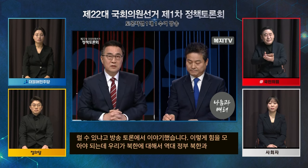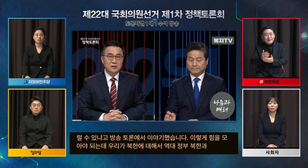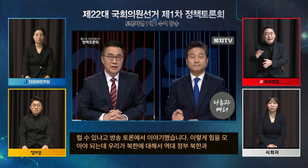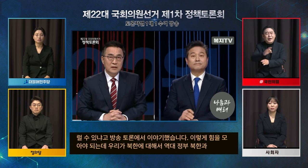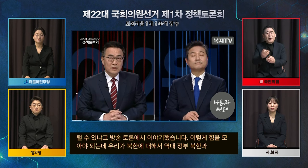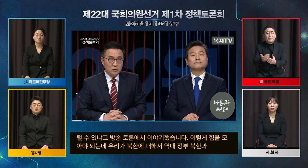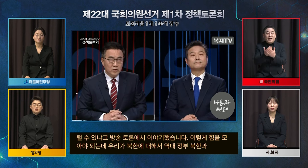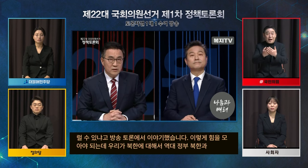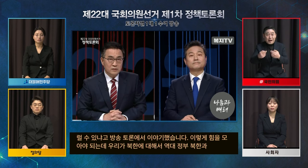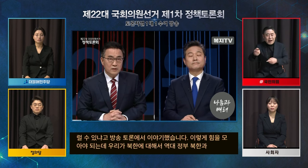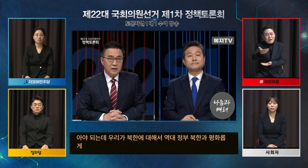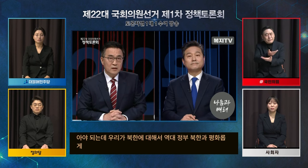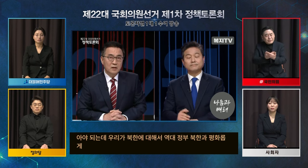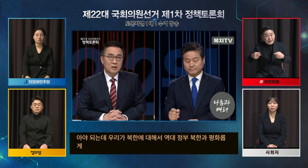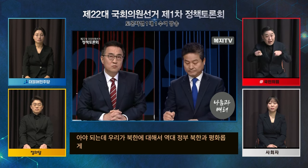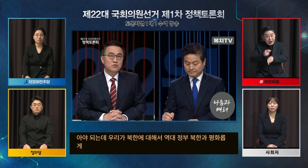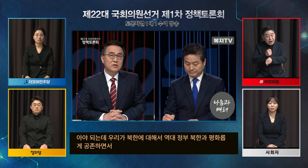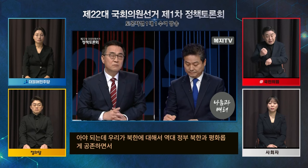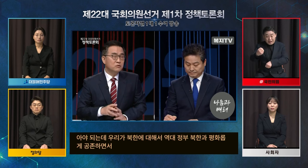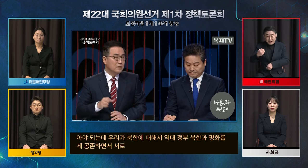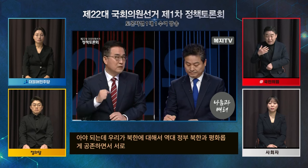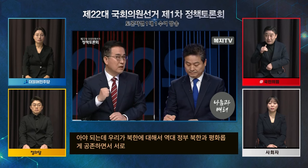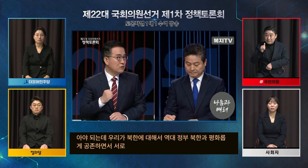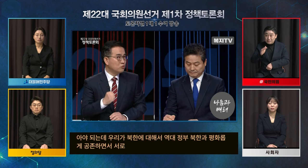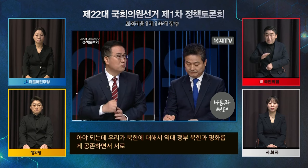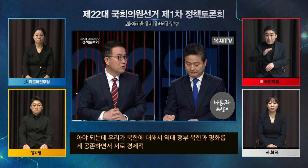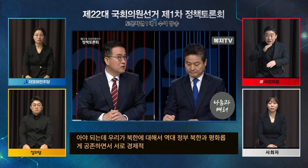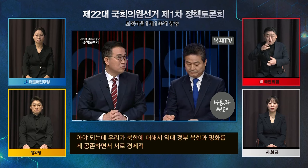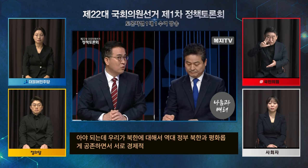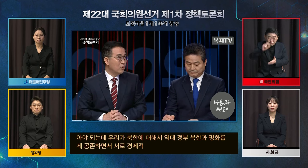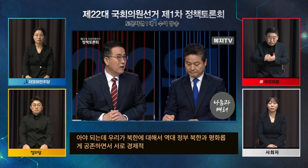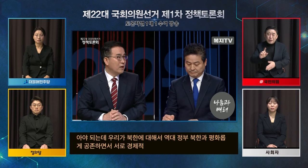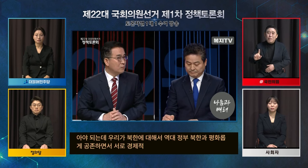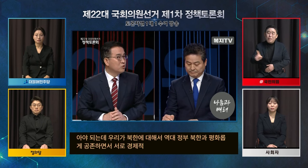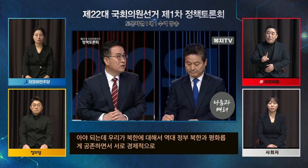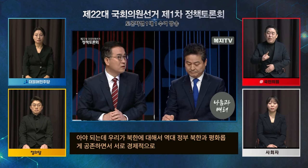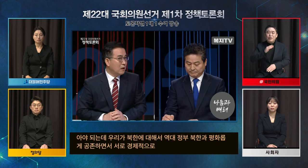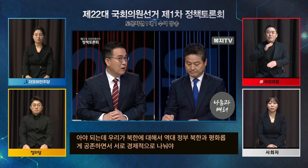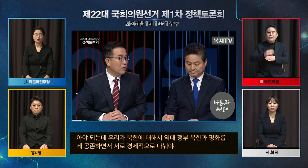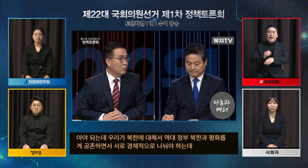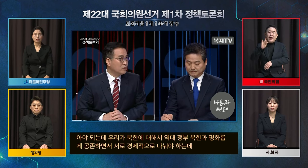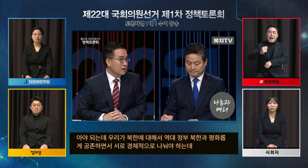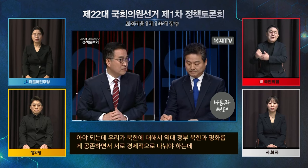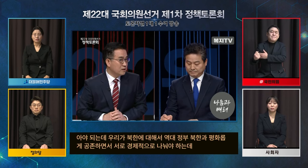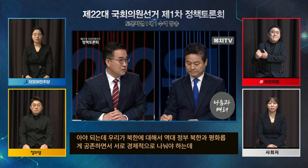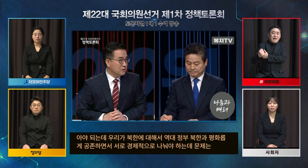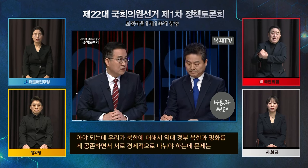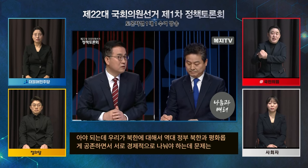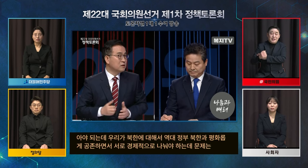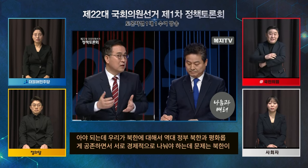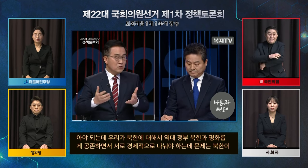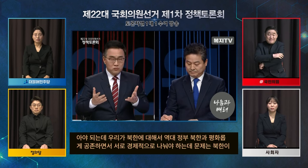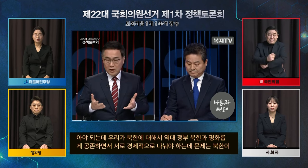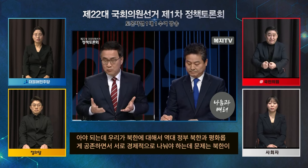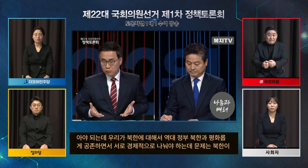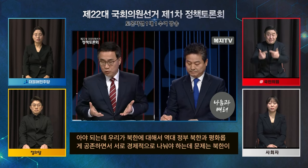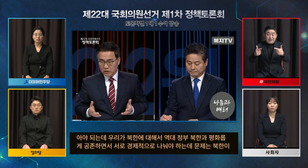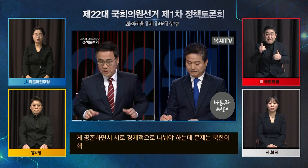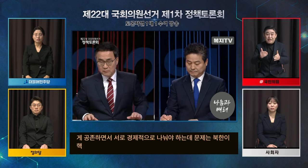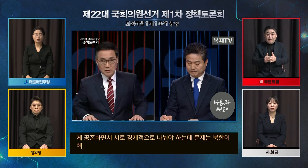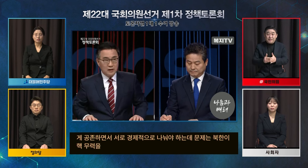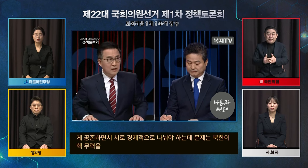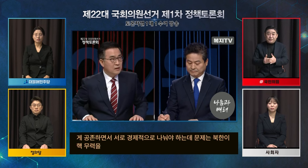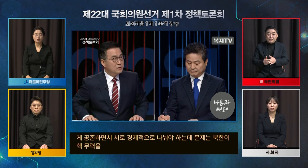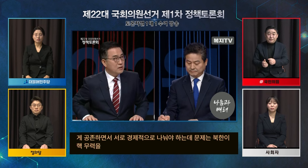경제적 번영을 나누어야 되는데 문제는 북한이 계속 주먹을 쥐고 핵 무력을 강화해 오고 있다는 사실입니다. 그 순간을